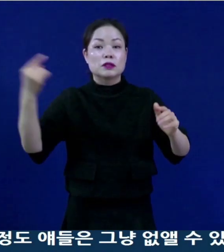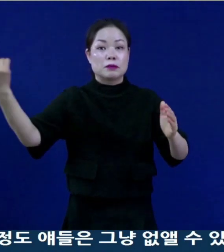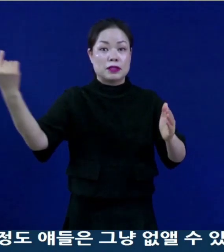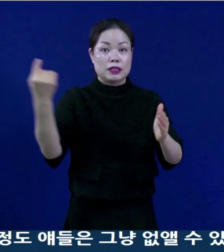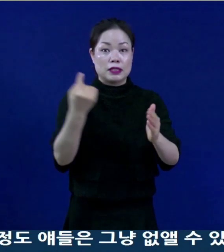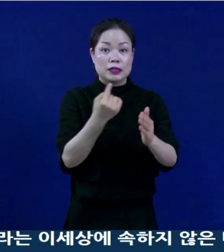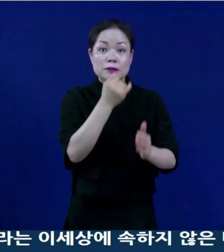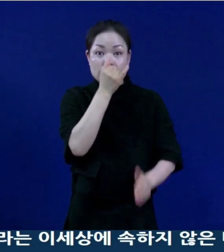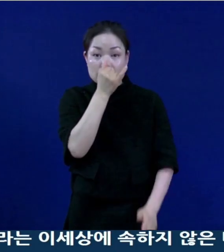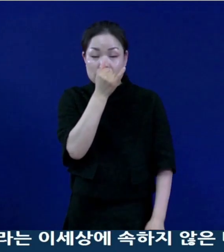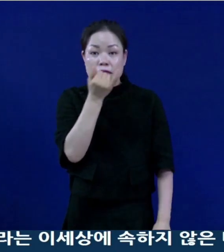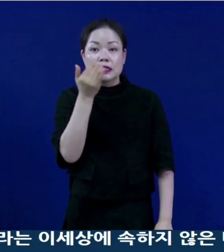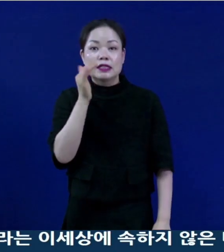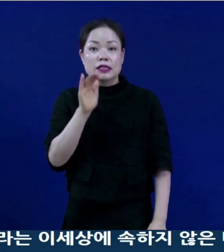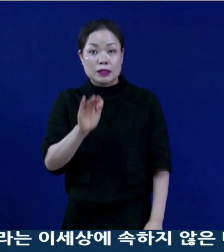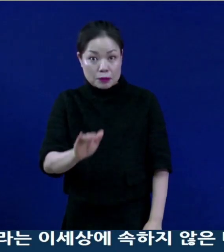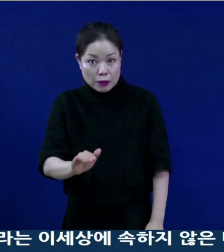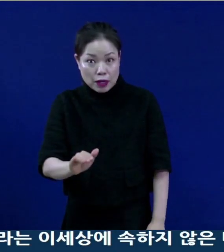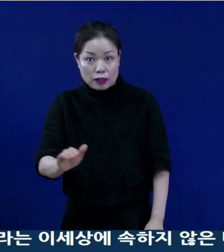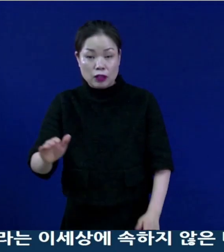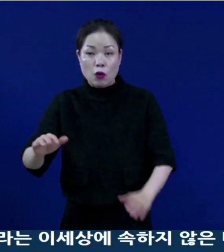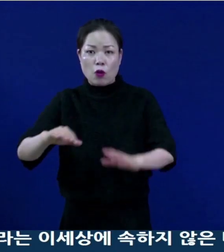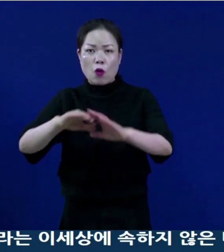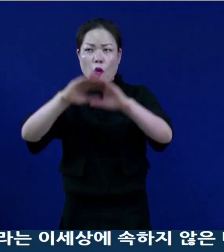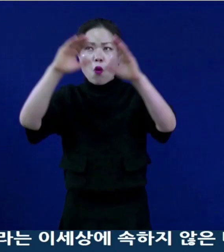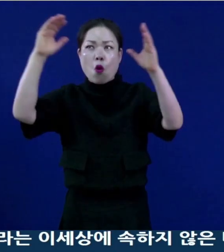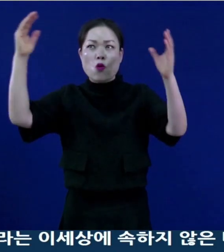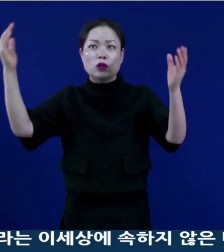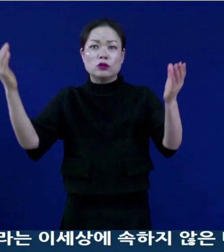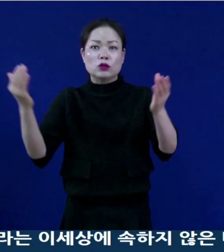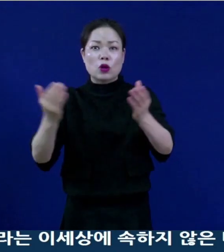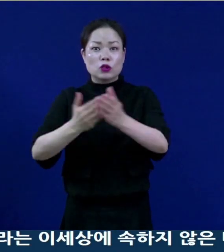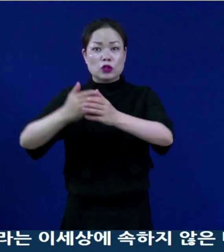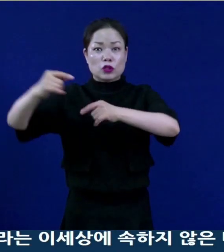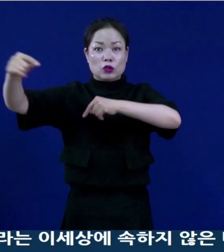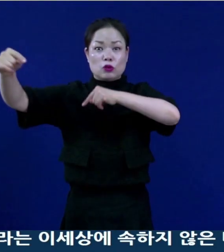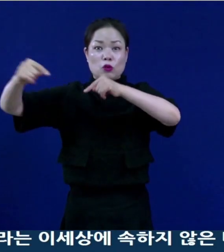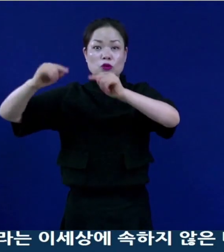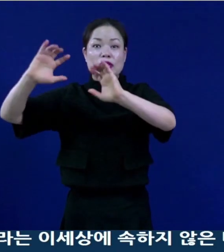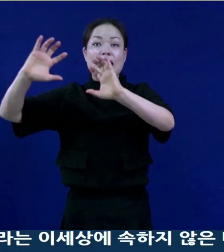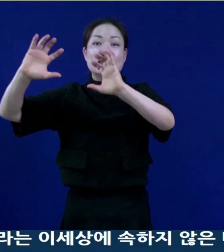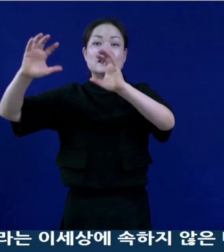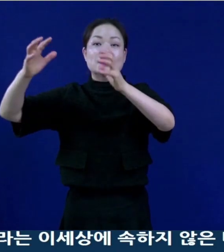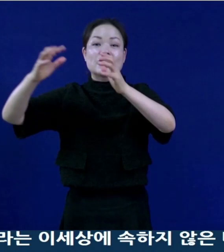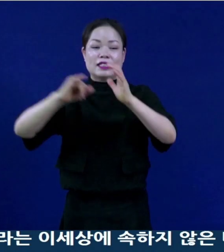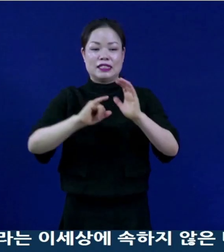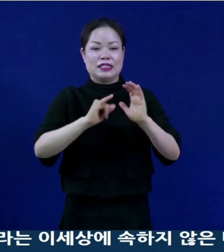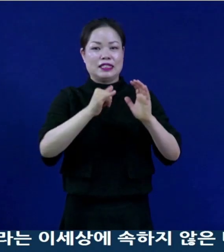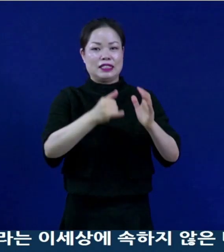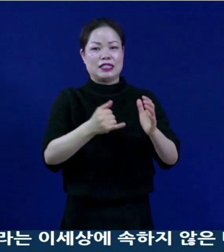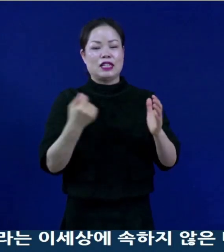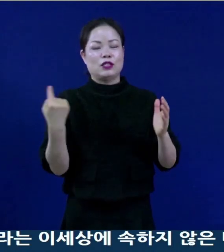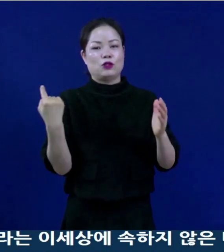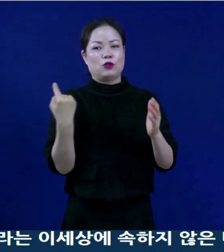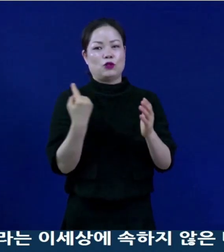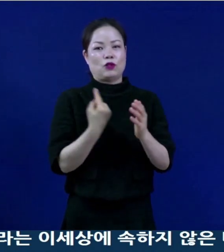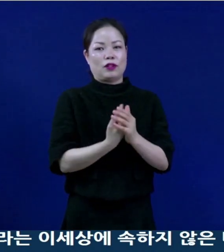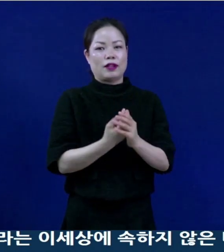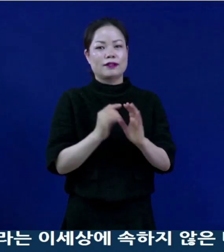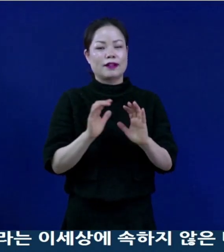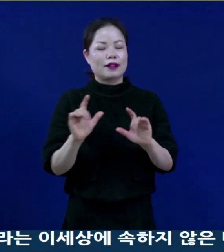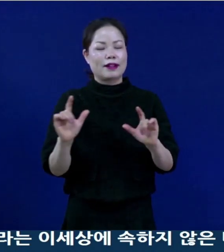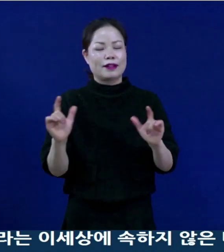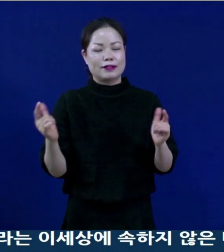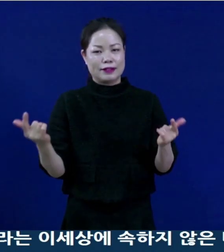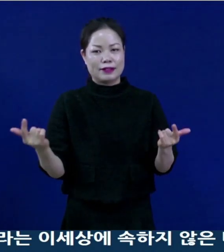있습니다. 그런데 예수님이 온전히 통치하는 그 나라는 이 세상에 속한 나라가 아니라는